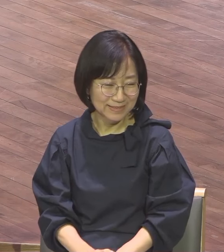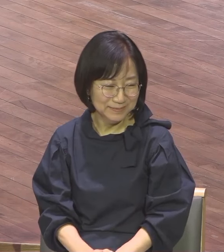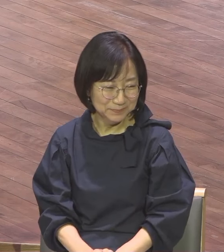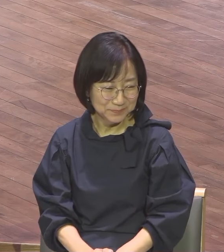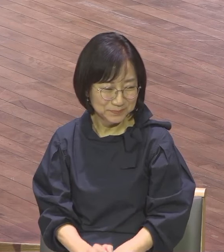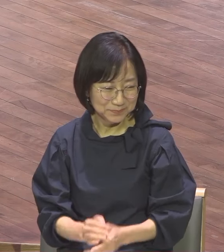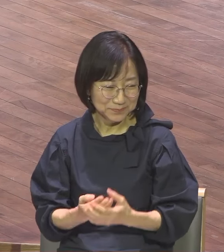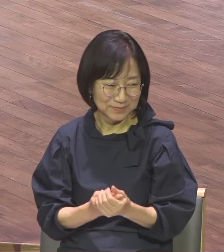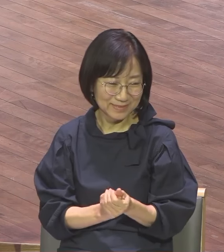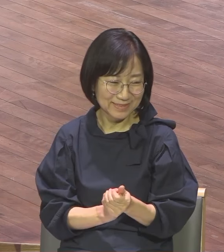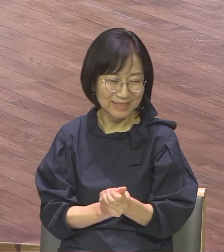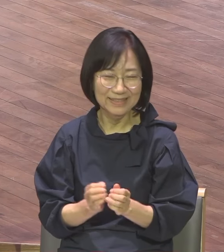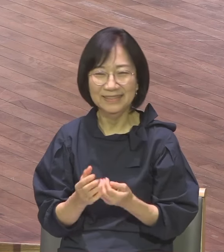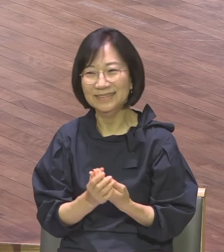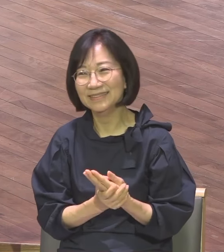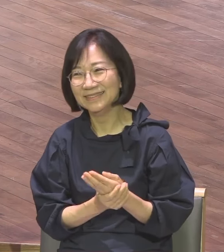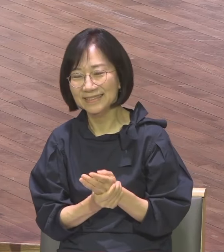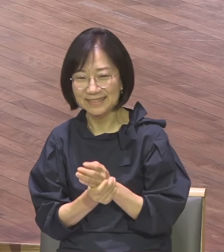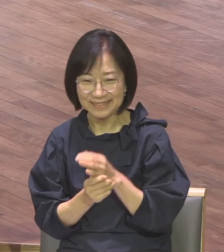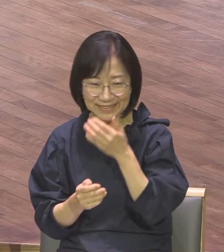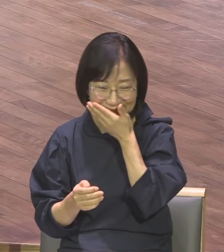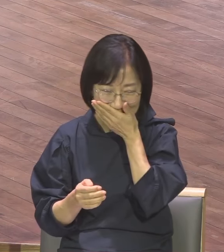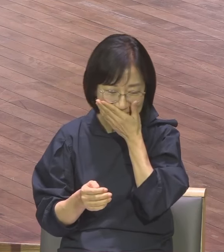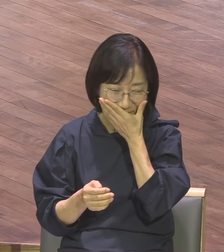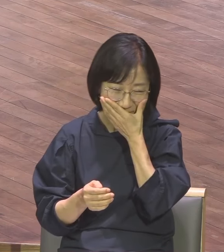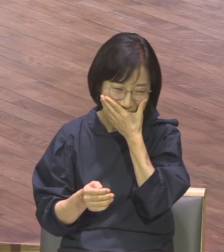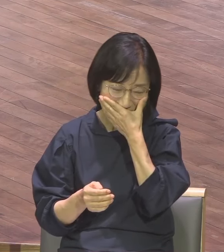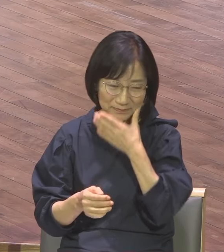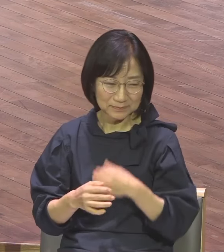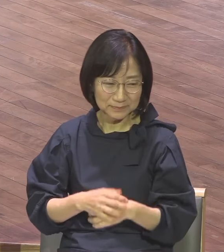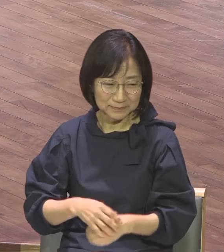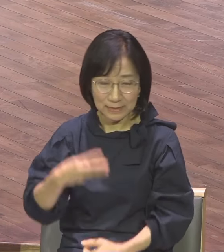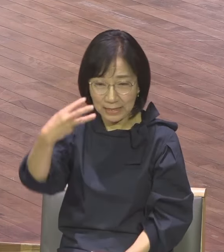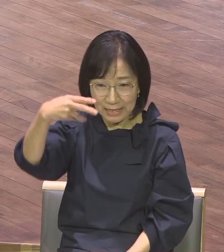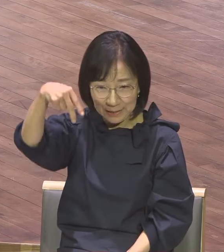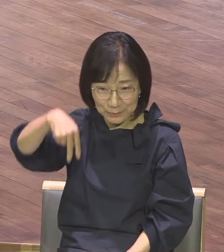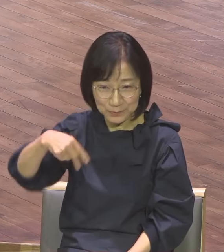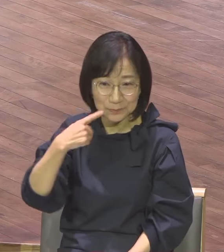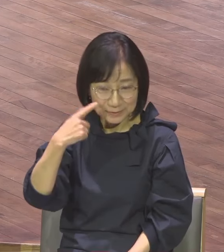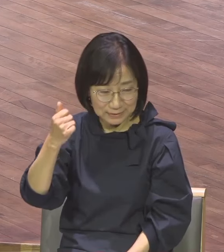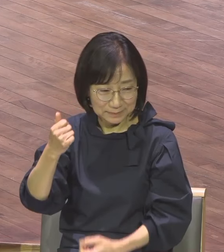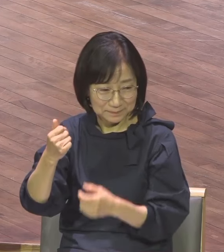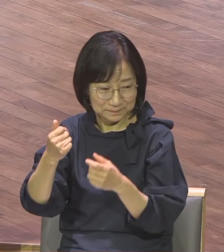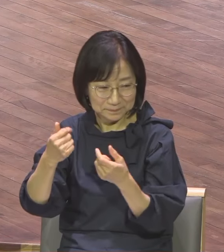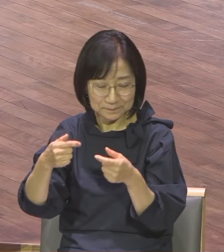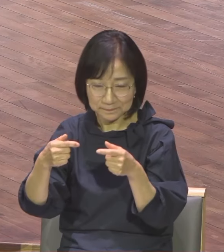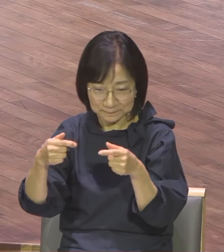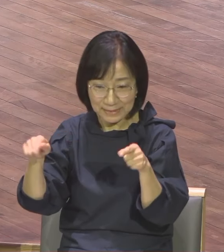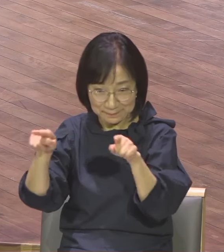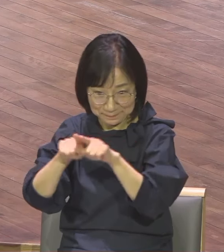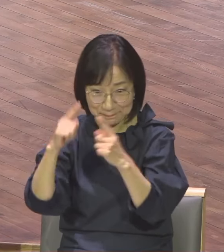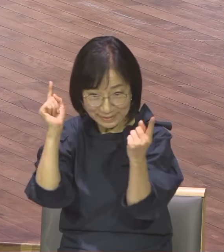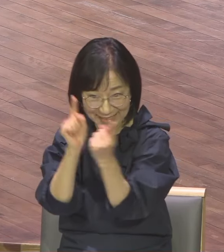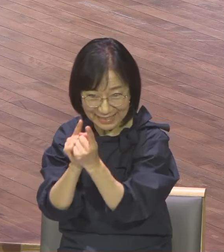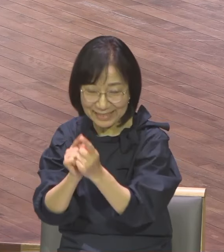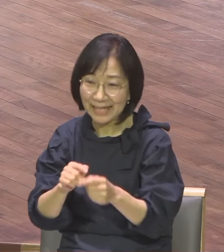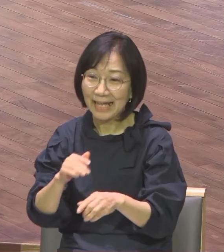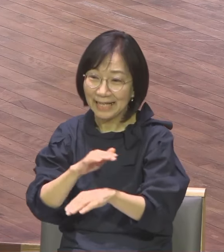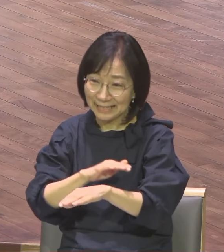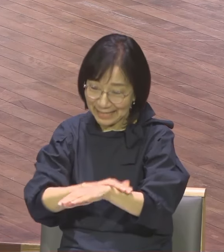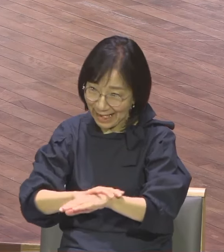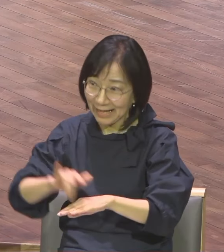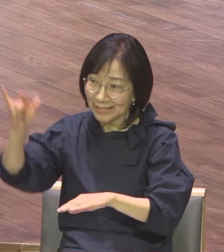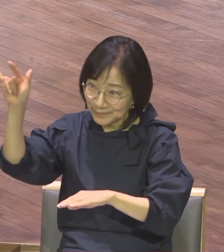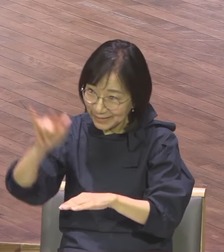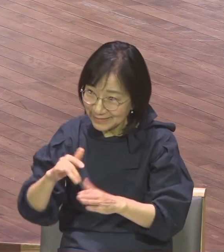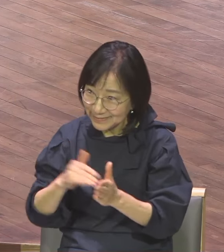저 이번에 그 여름 수련회 교사 수련회 가서 잘 다녀왔어요. 그러더라고요. 그래서 살아왔어요.